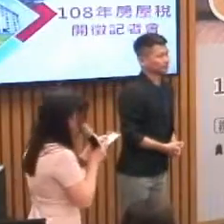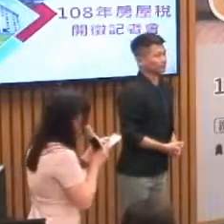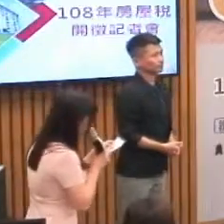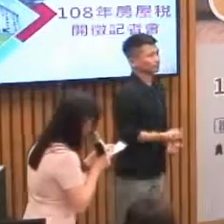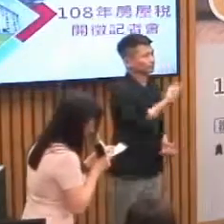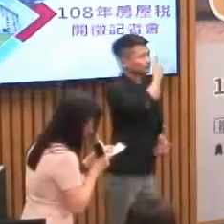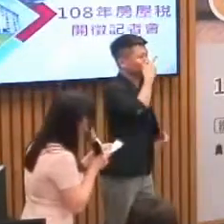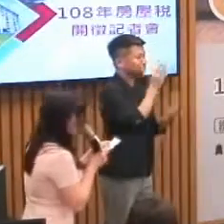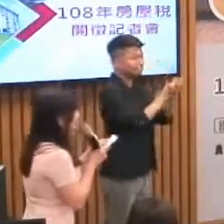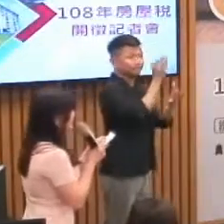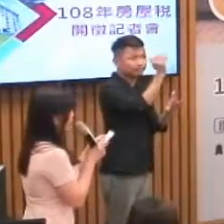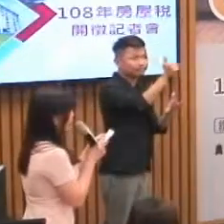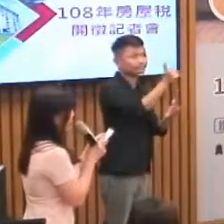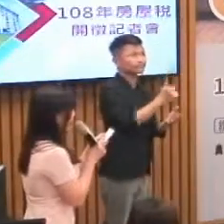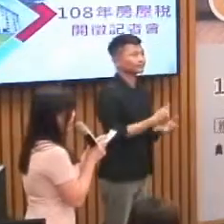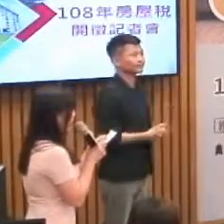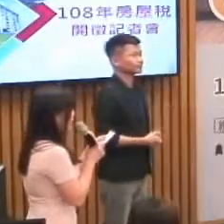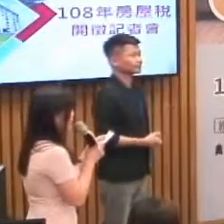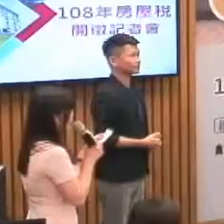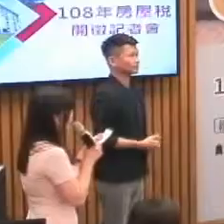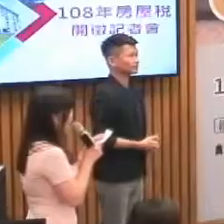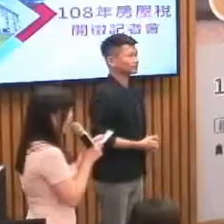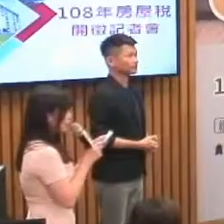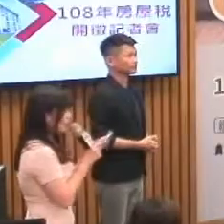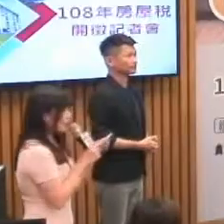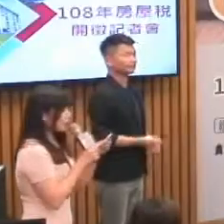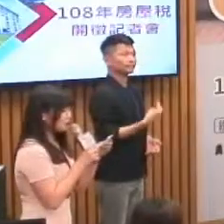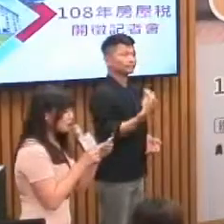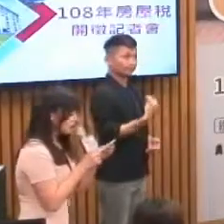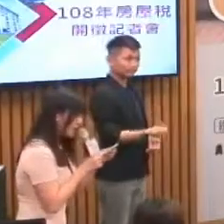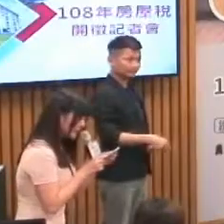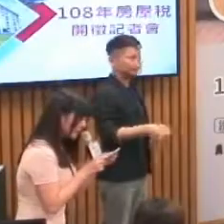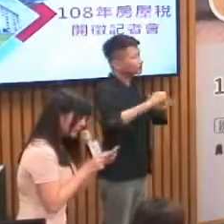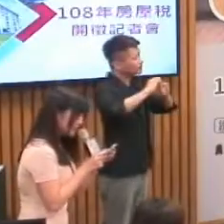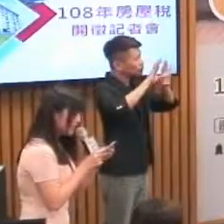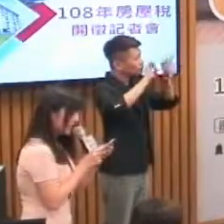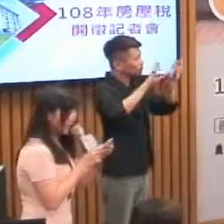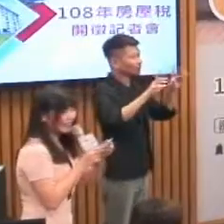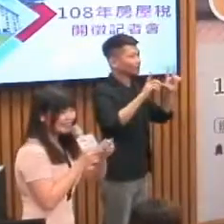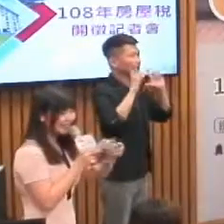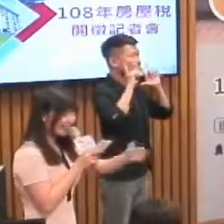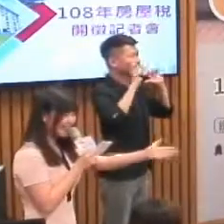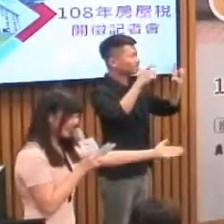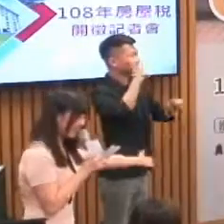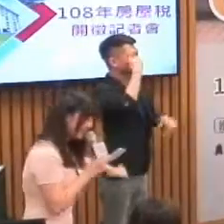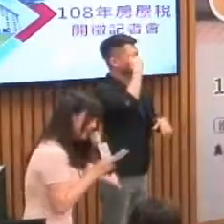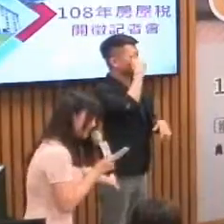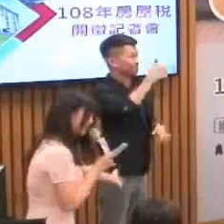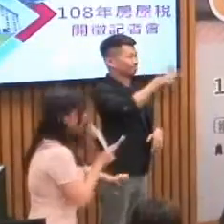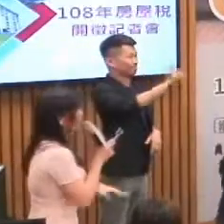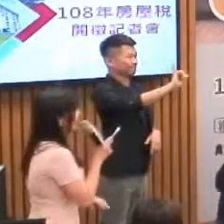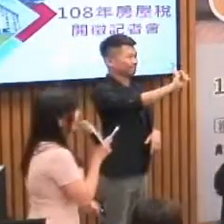以及赖股长，同时还有我们的宣导大使，欢迎金